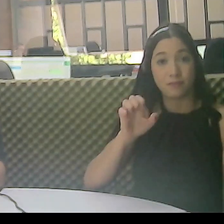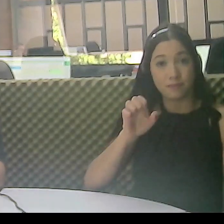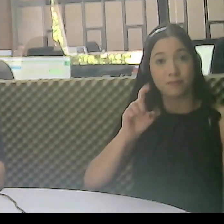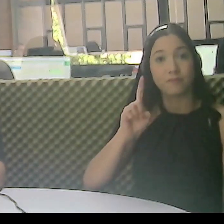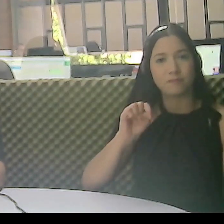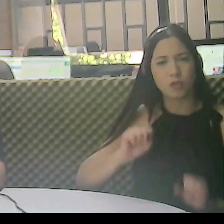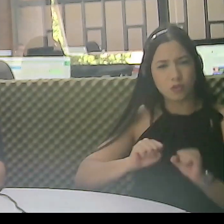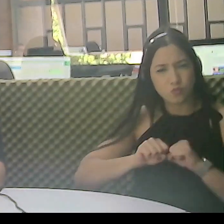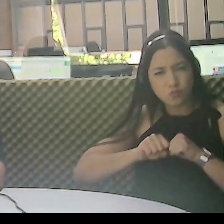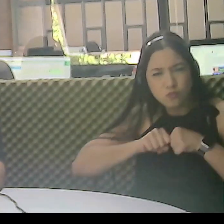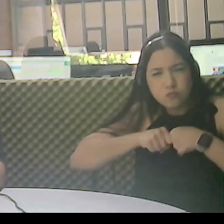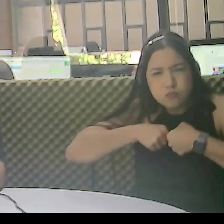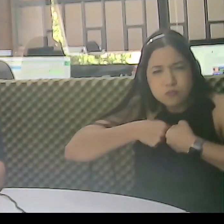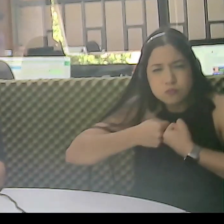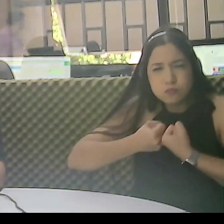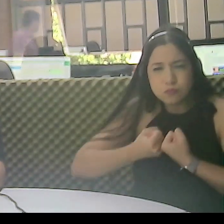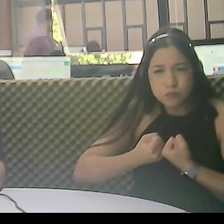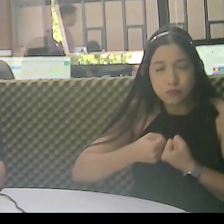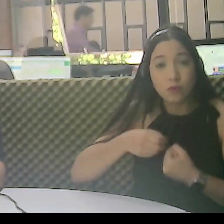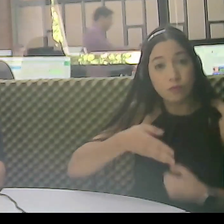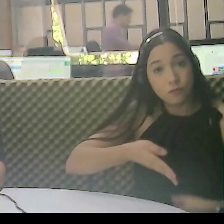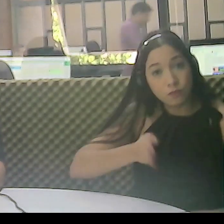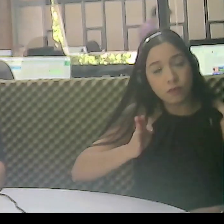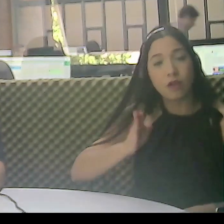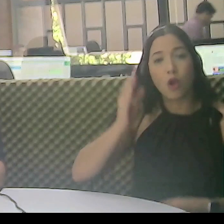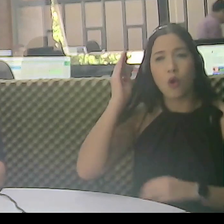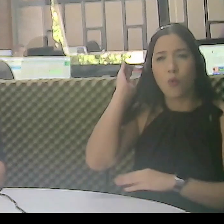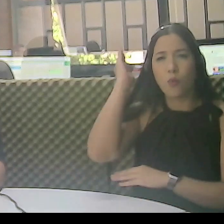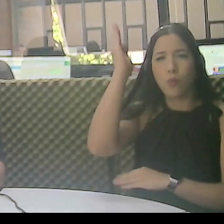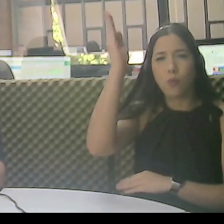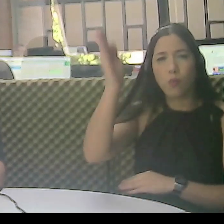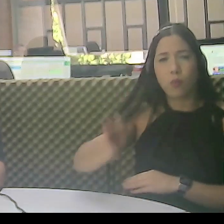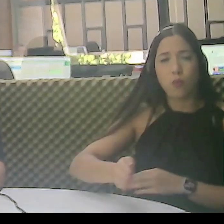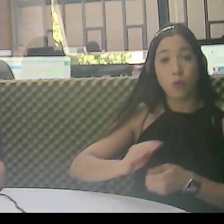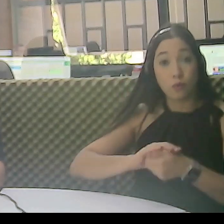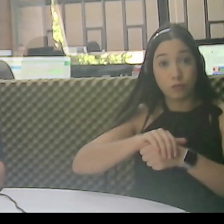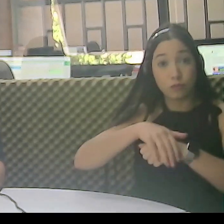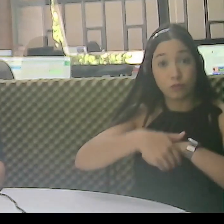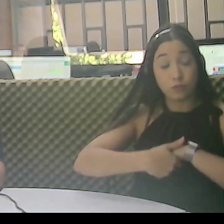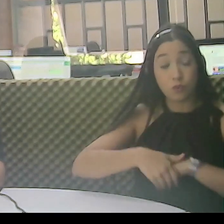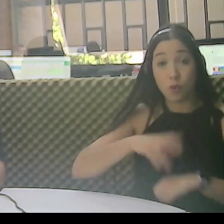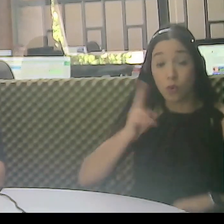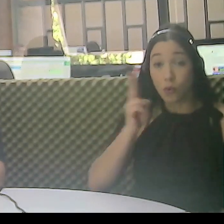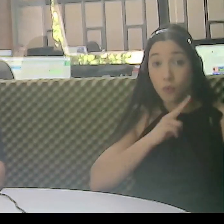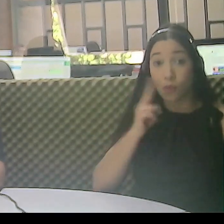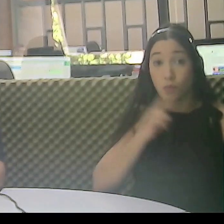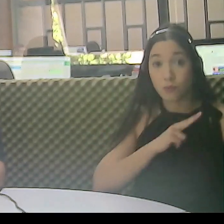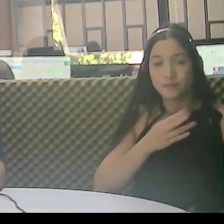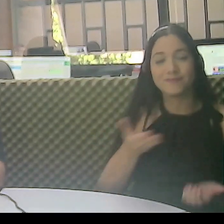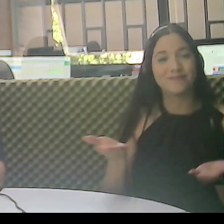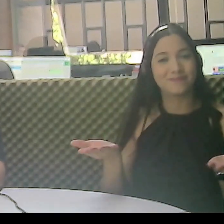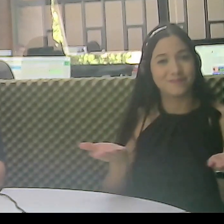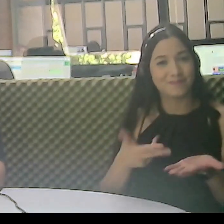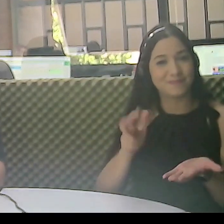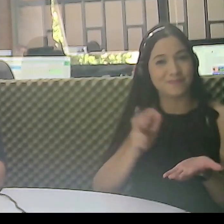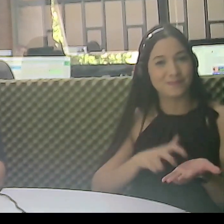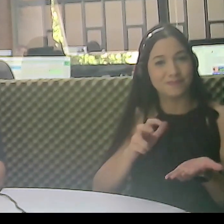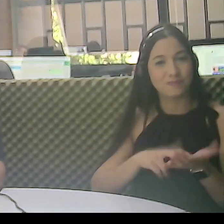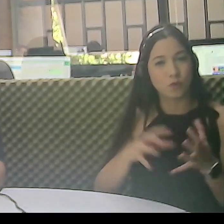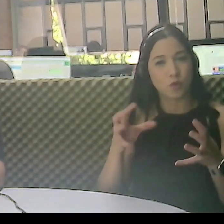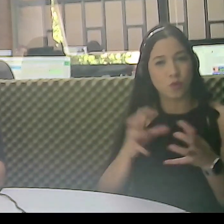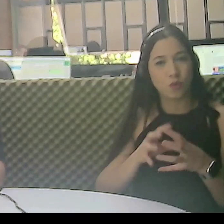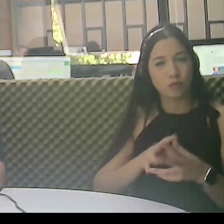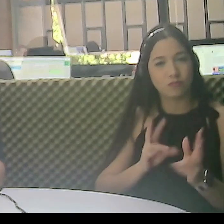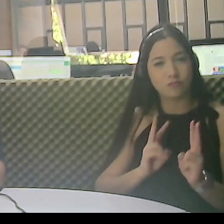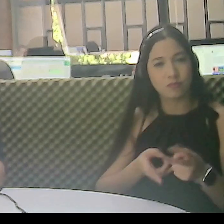foram empenhados no mesmo dia e adentraram à noite para os atendimentos mais emergenciais. Na manhã de hoje, a Força-Tarefa seguiu